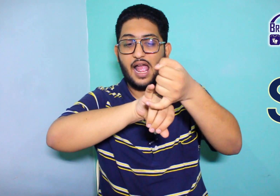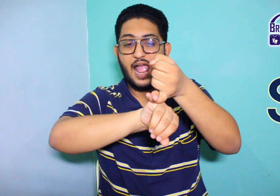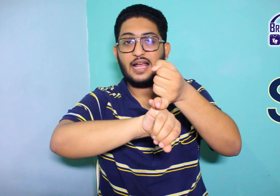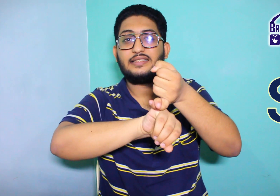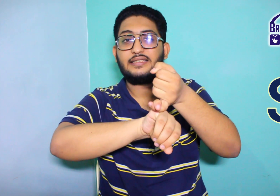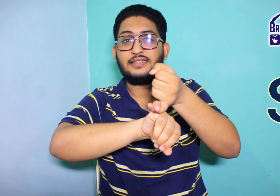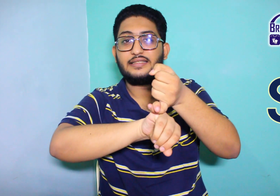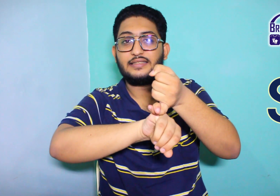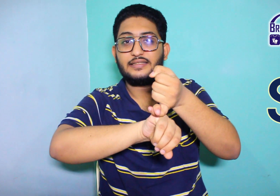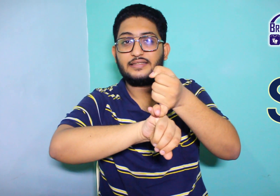एस